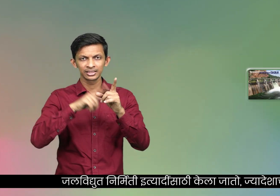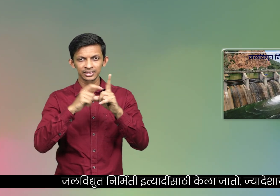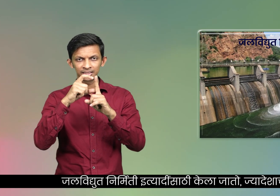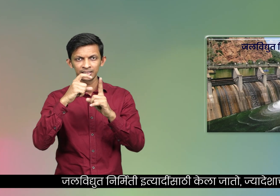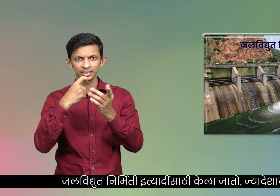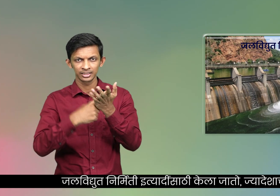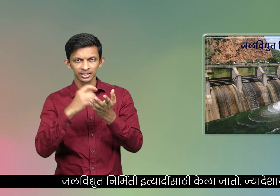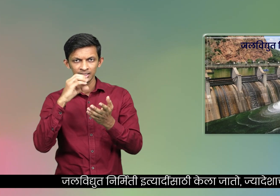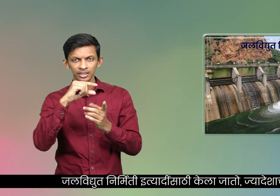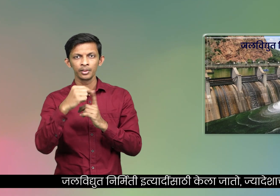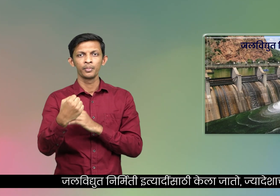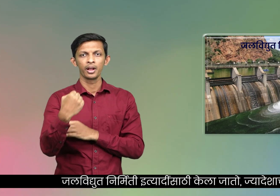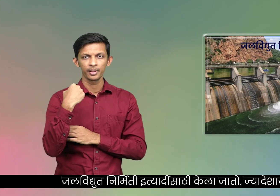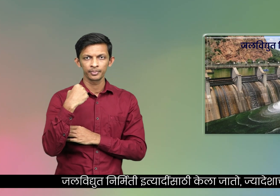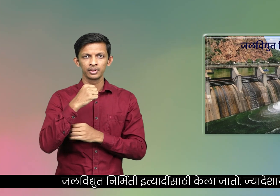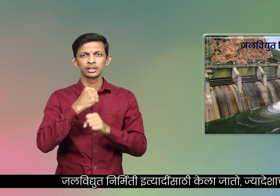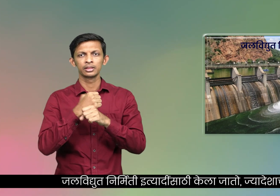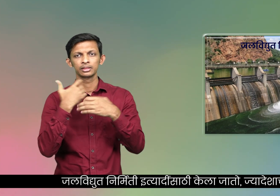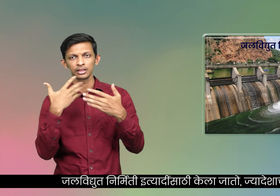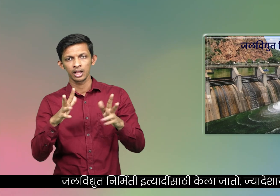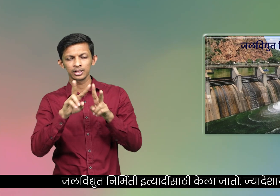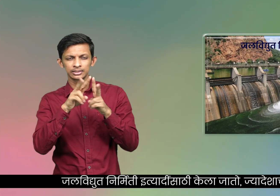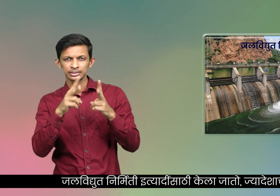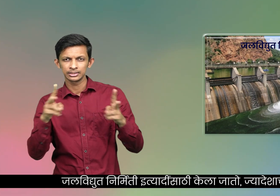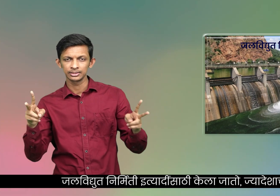जलविद्युत निर्मिती इत्यादींसाठी केला जातो.